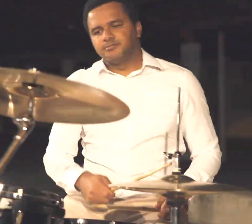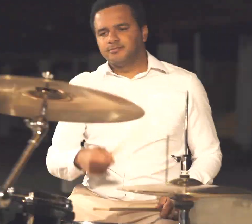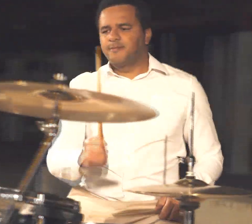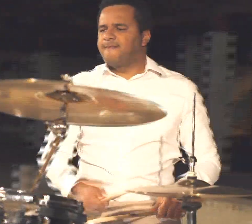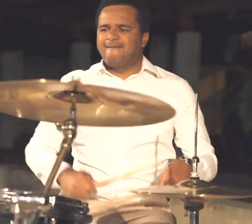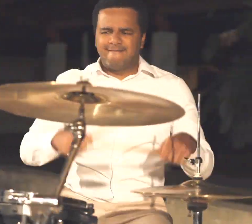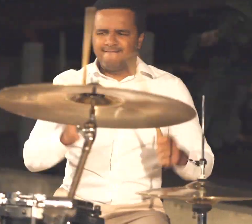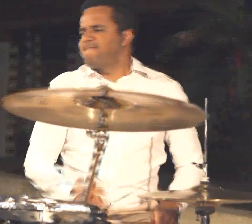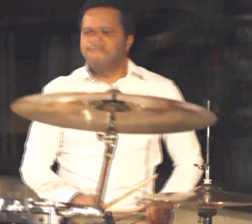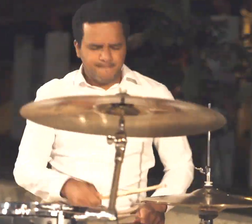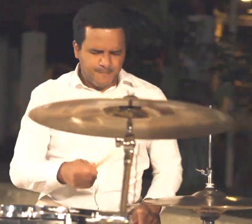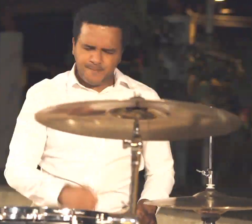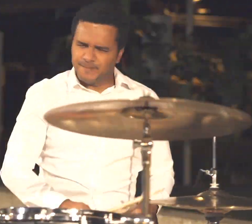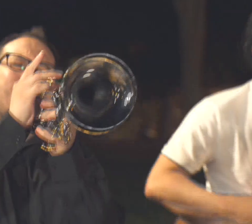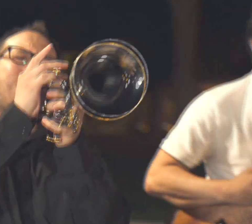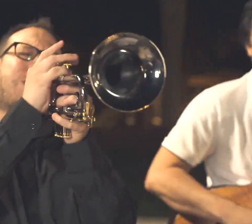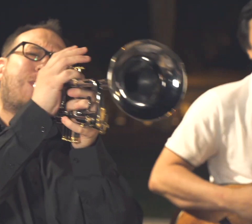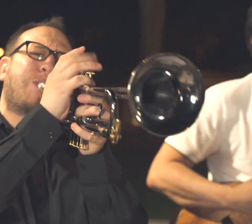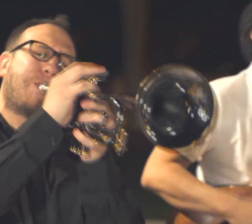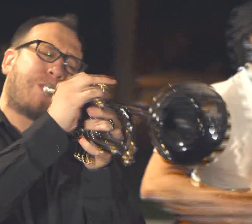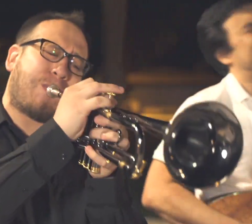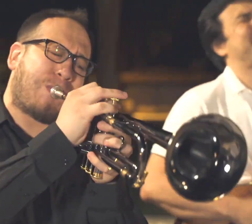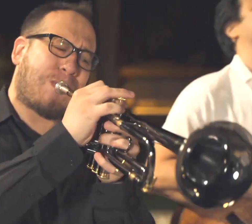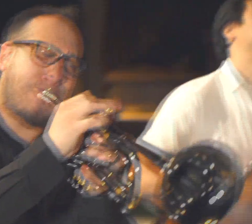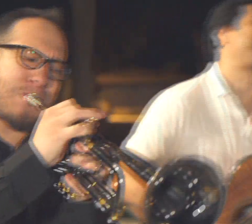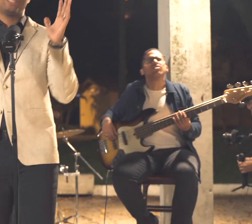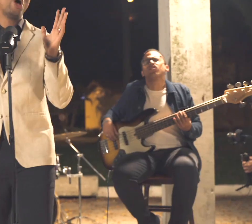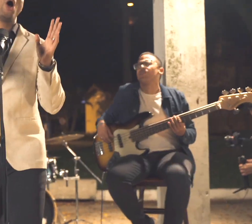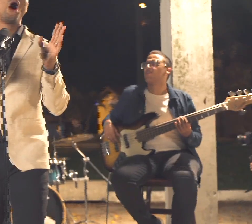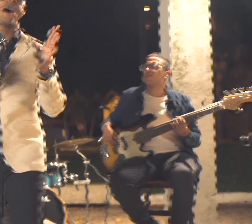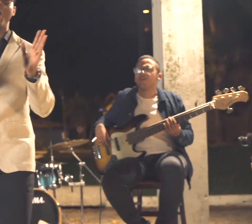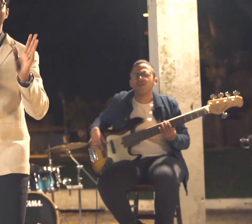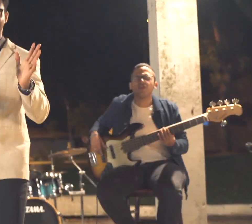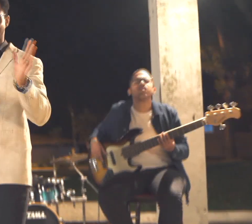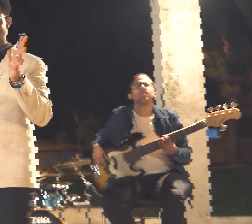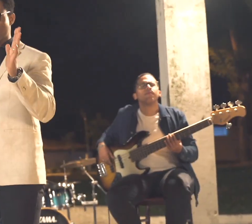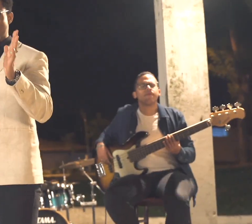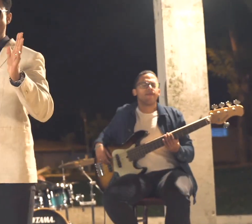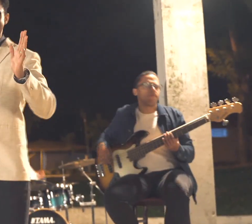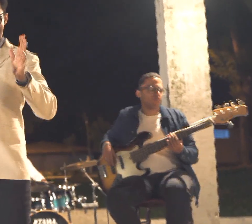amor, vivermos só nós dois.